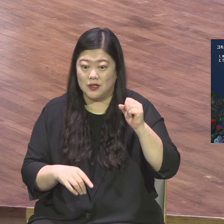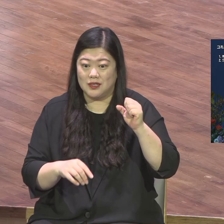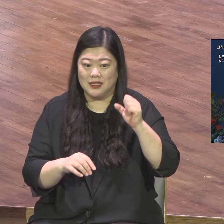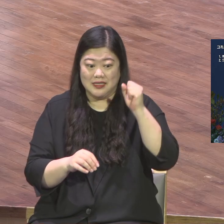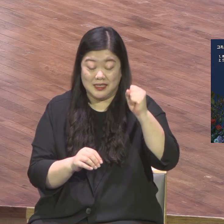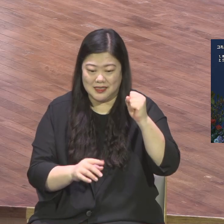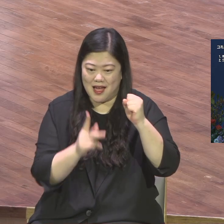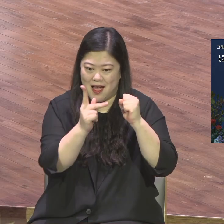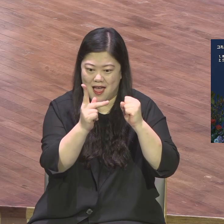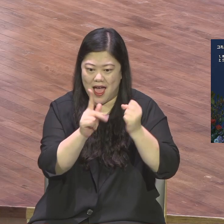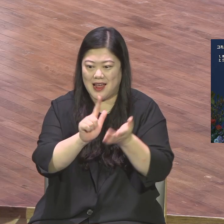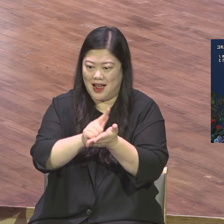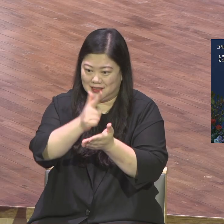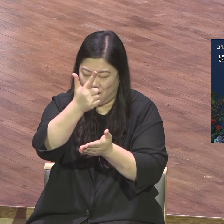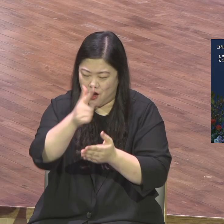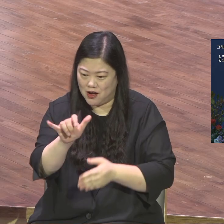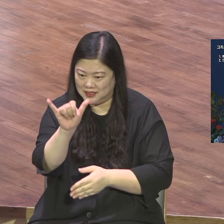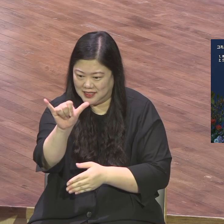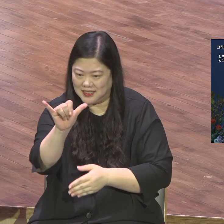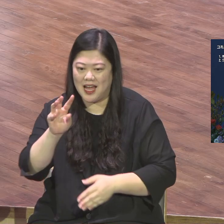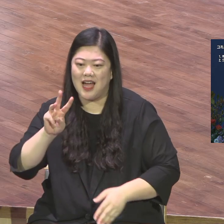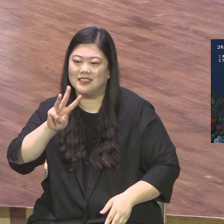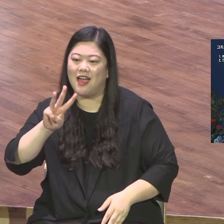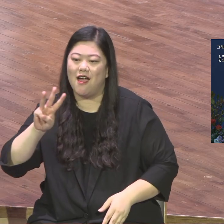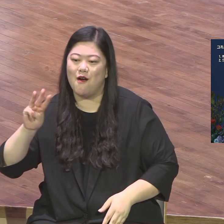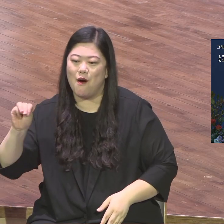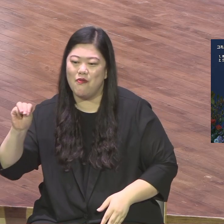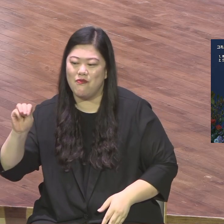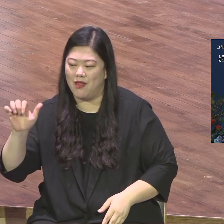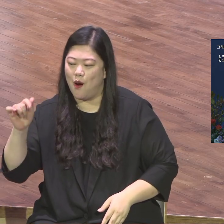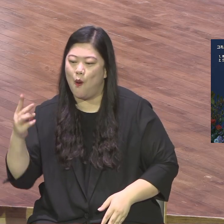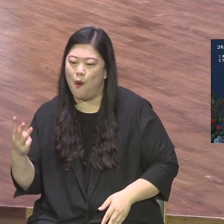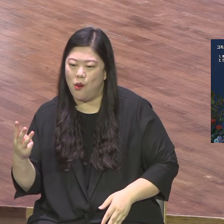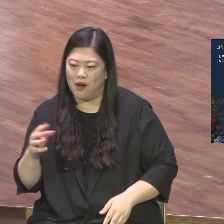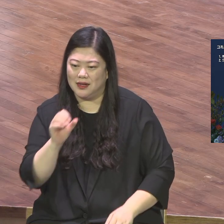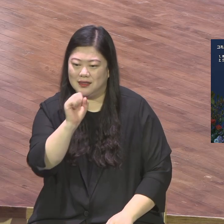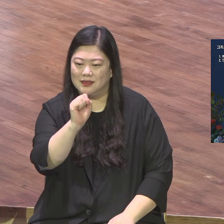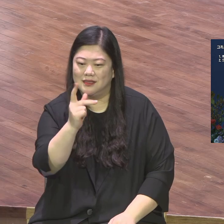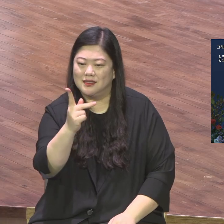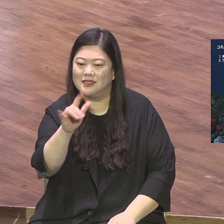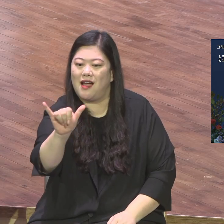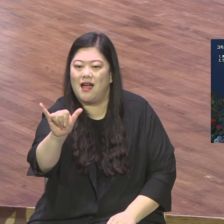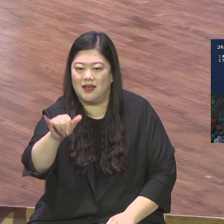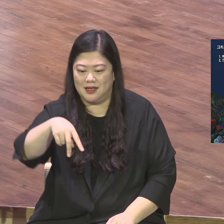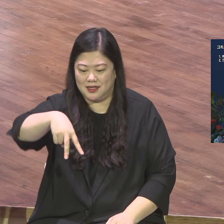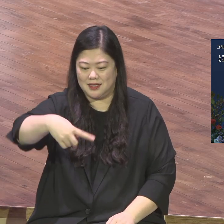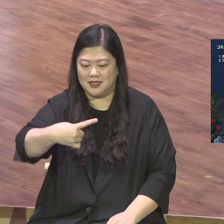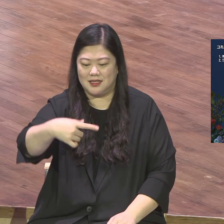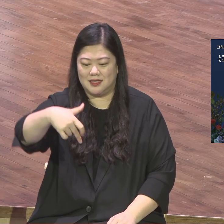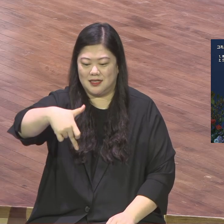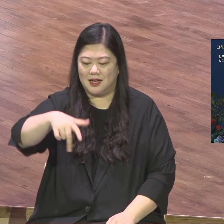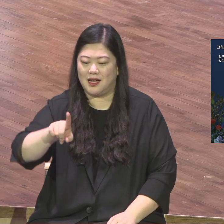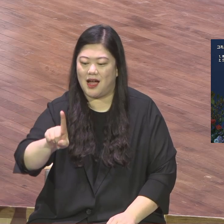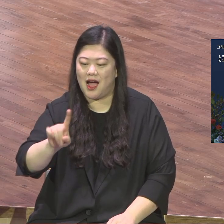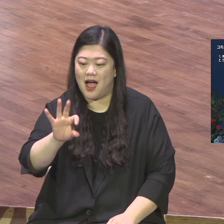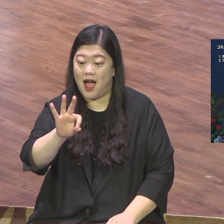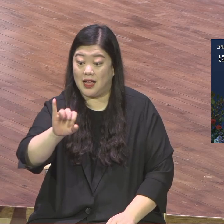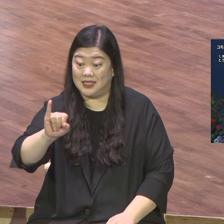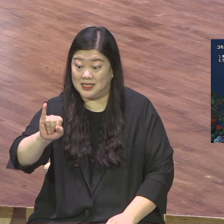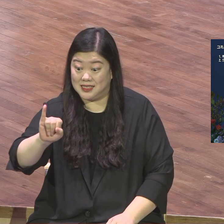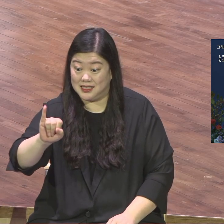스카이 아토리를 해라. 그 내가 오늘 내가 지시를 보냈어. 자, 이 강서구